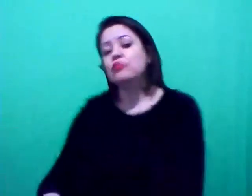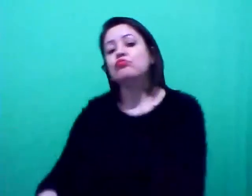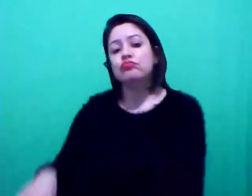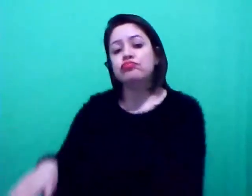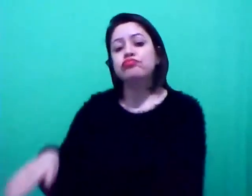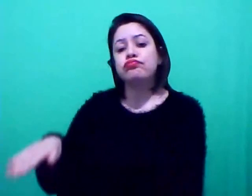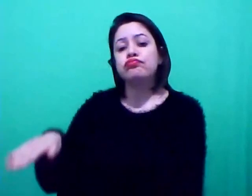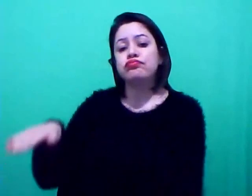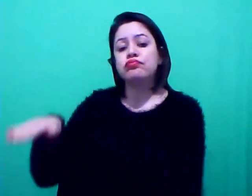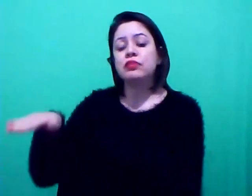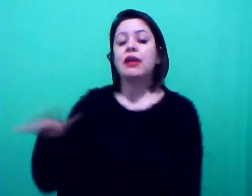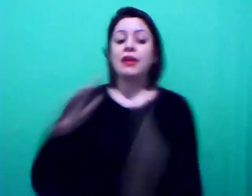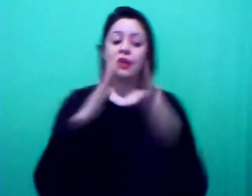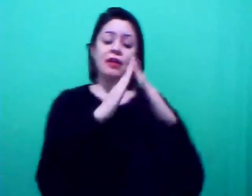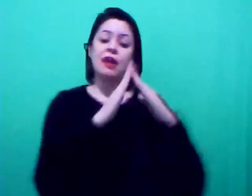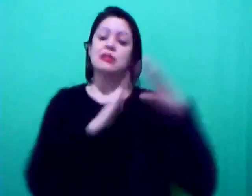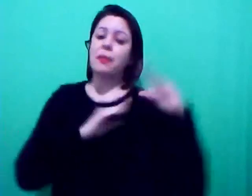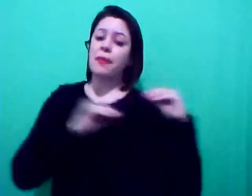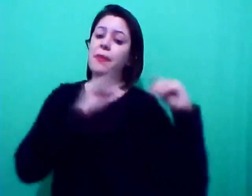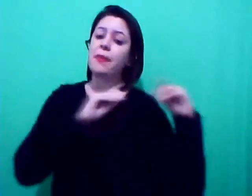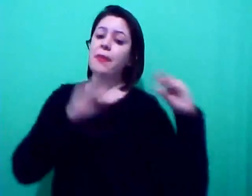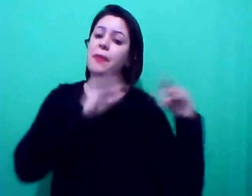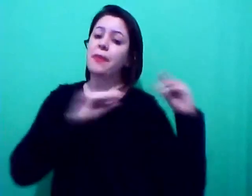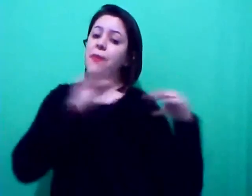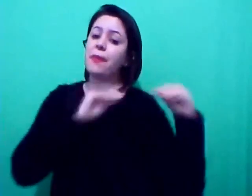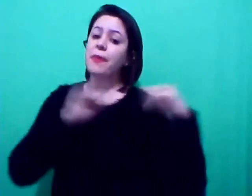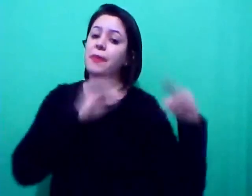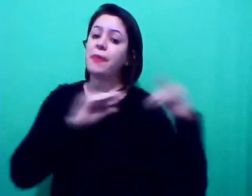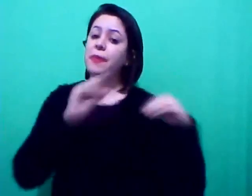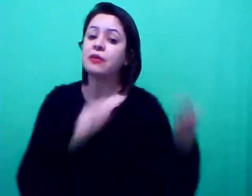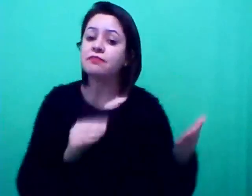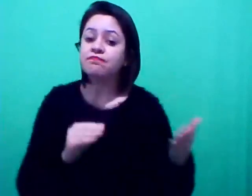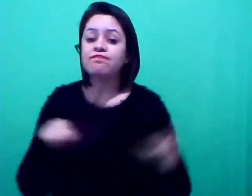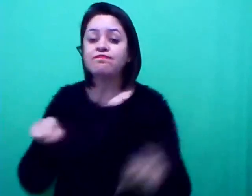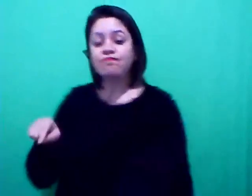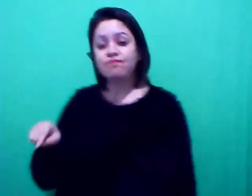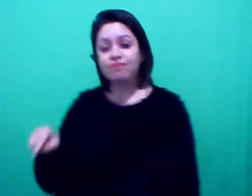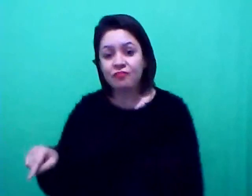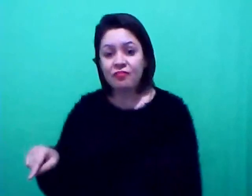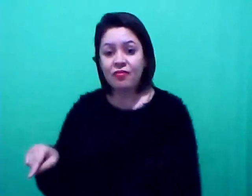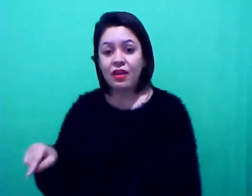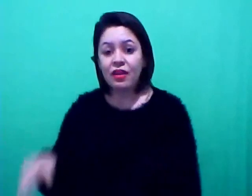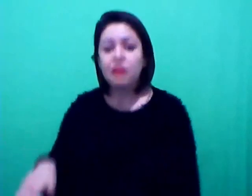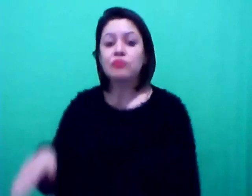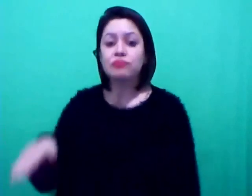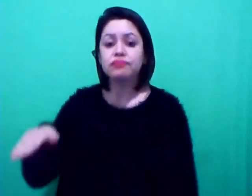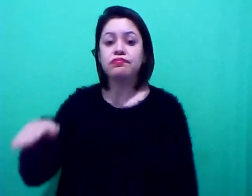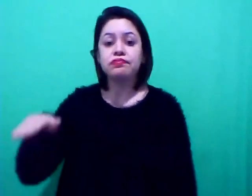vai entender o que a mãe está falando. E dessa forma ele vai crescer. E dentro de casa todo mundo está conversando, escutando. E essa